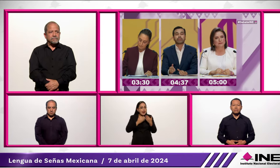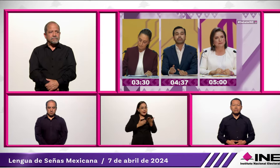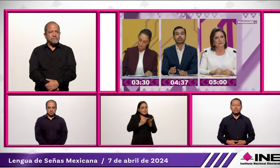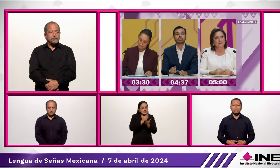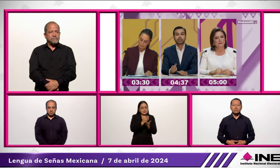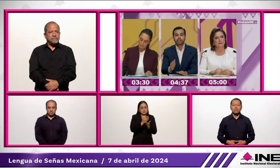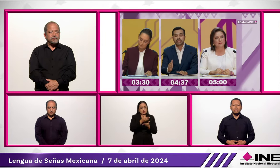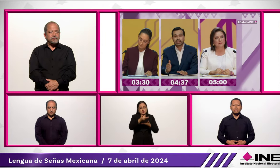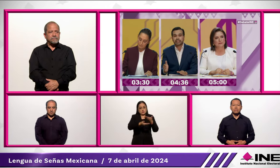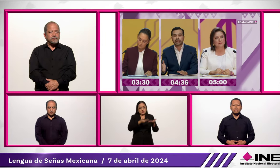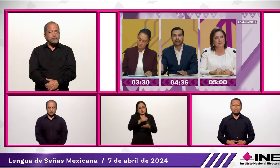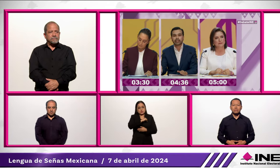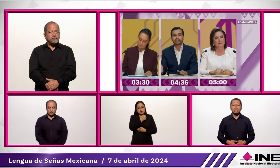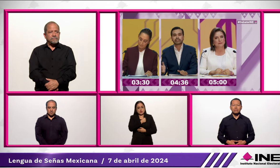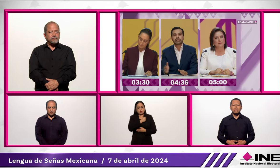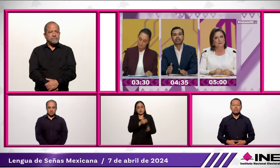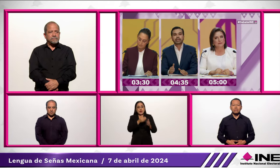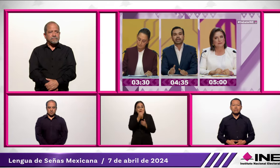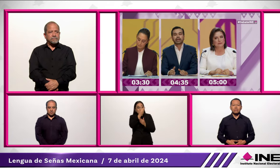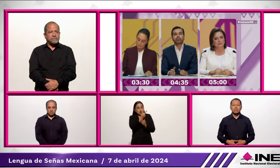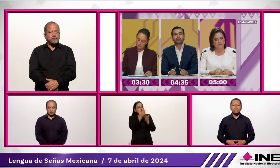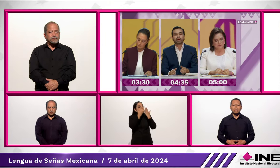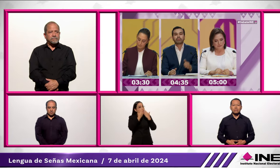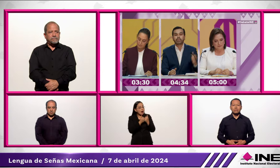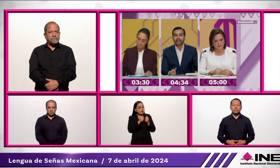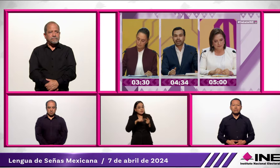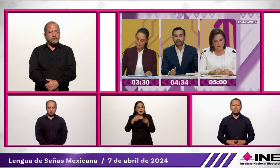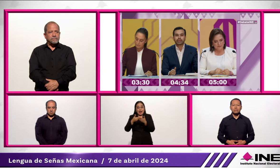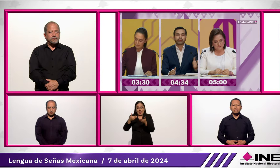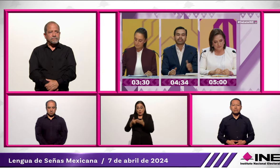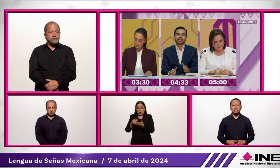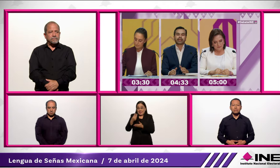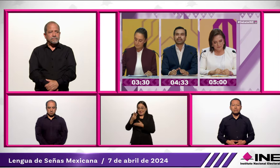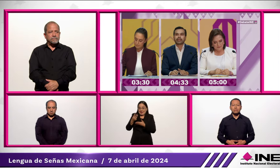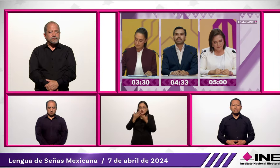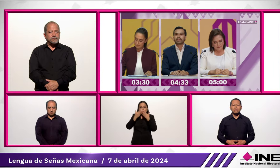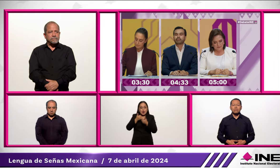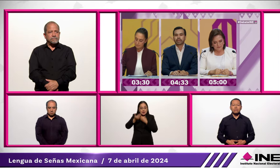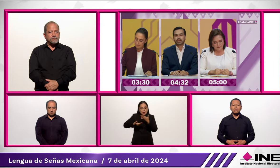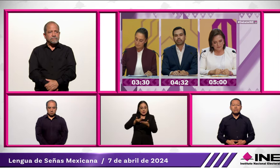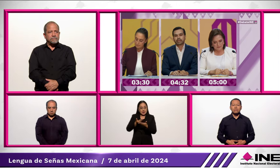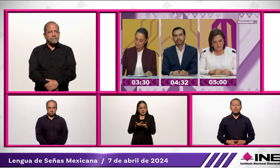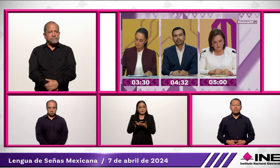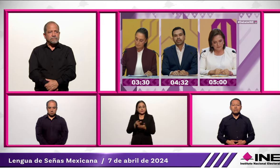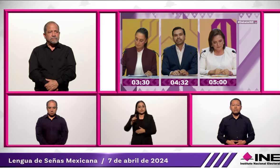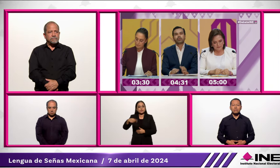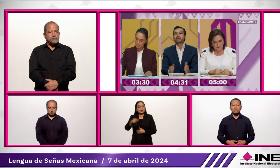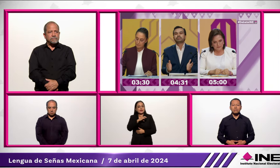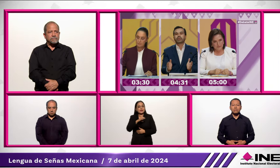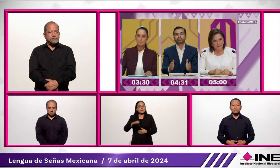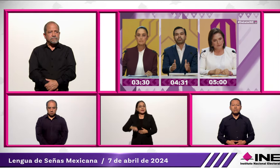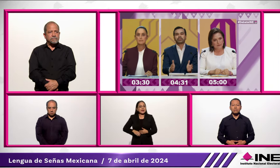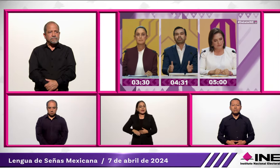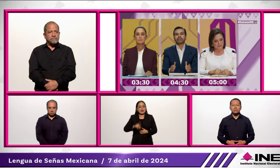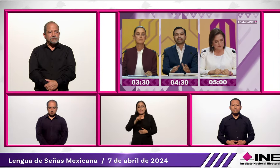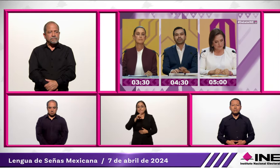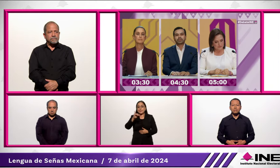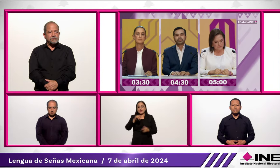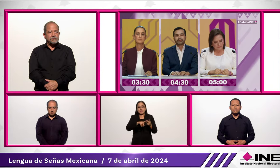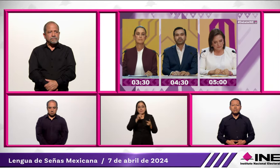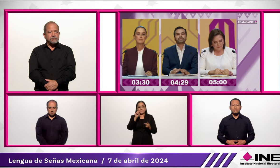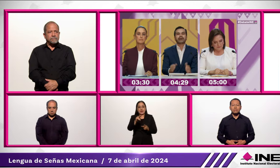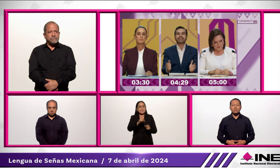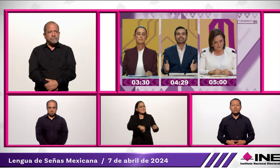Cuando lo terminó, 3 de cada 10. En cuanto al planteamiento que hace la candidata del PRI del PAN, es lo mismo que prometió Peña